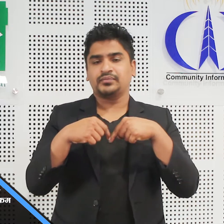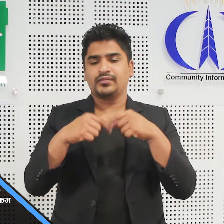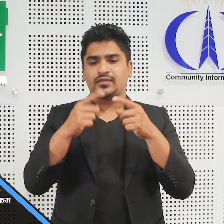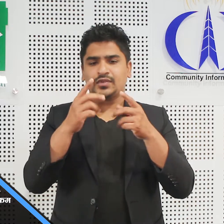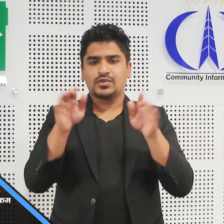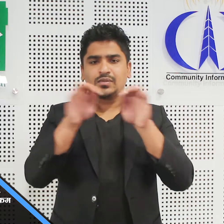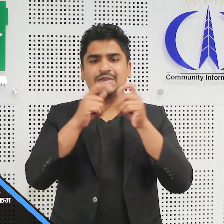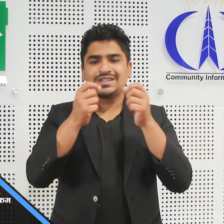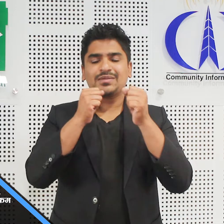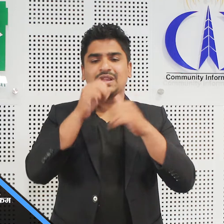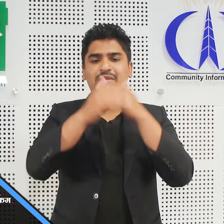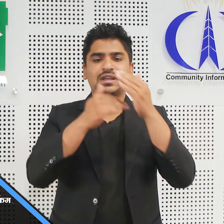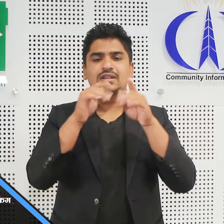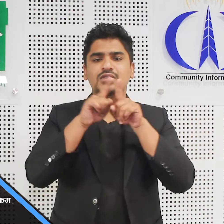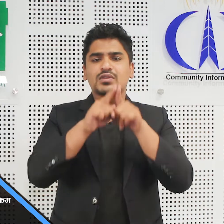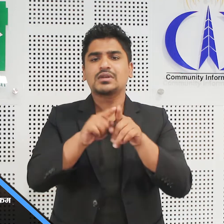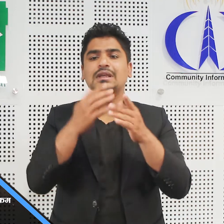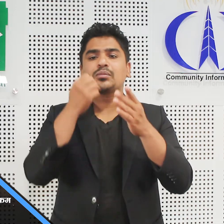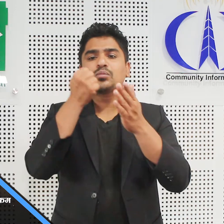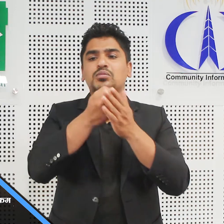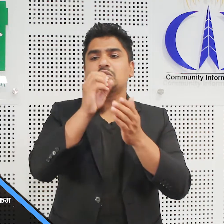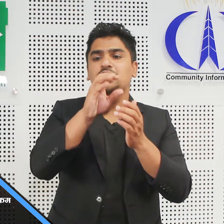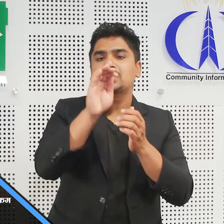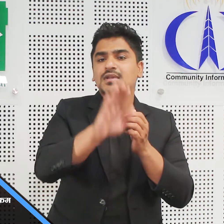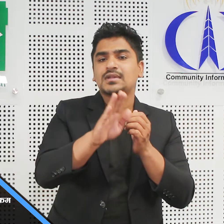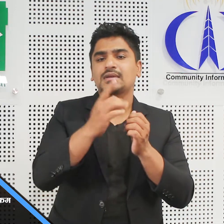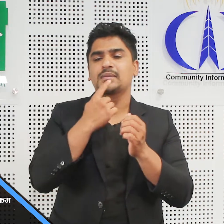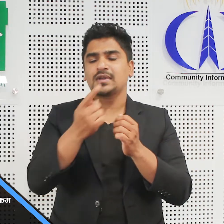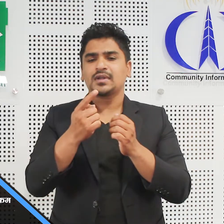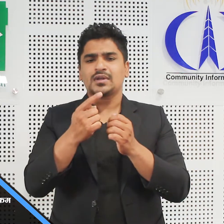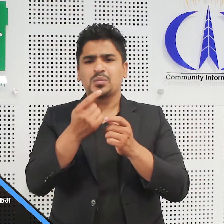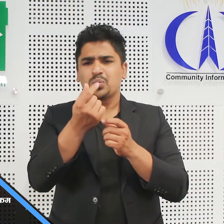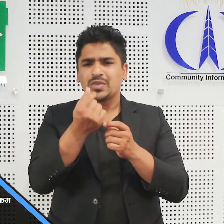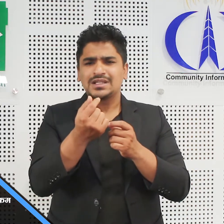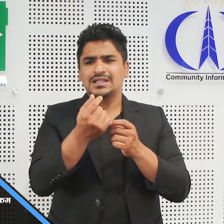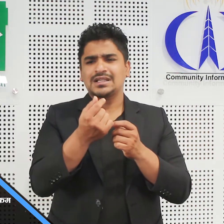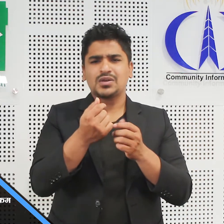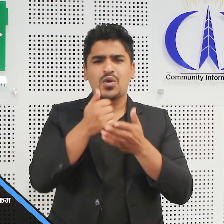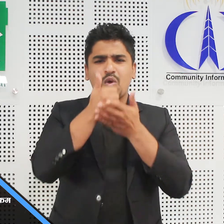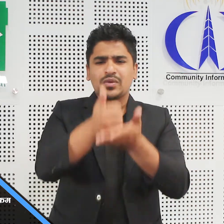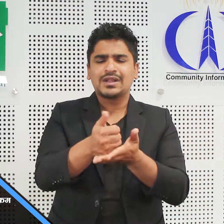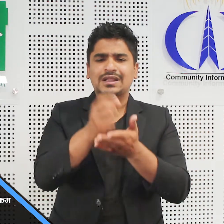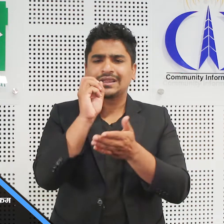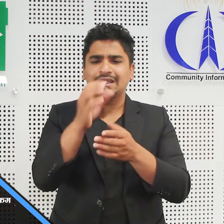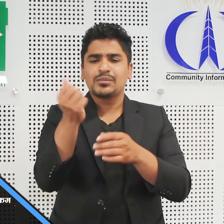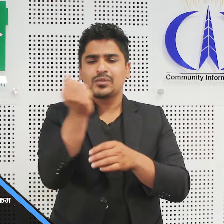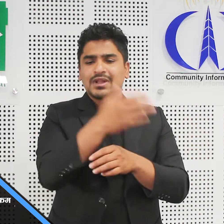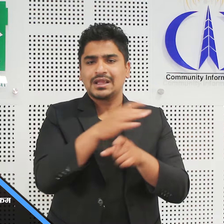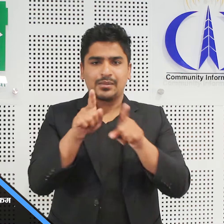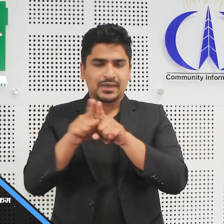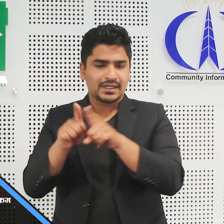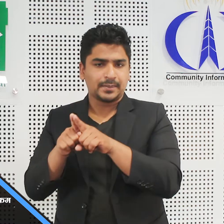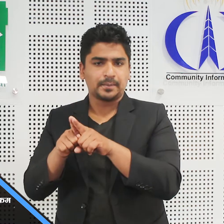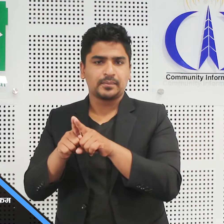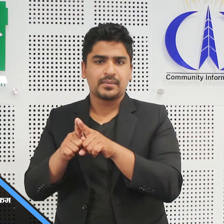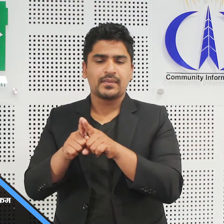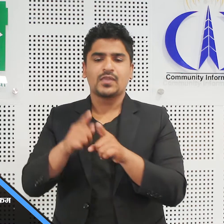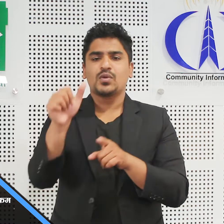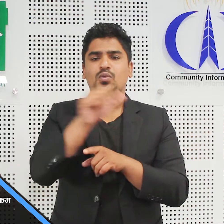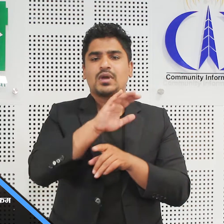जाहेर गर्नुहुन्छ त्यस कारण त्यो चाहिँ नगरपालिका आउँछ र त्योमा सम्बन्धित क्षमता विकाससँग के कुरो जोड्न सकिन्छ भनेर नगदै